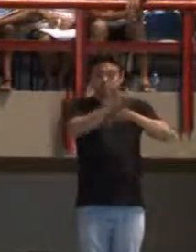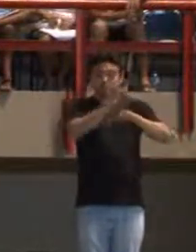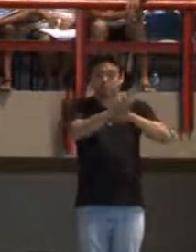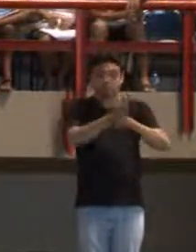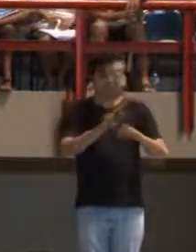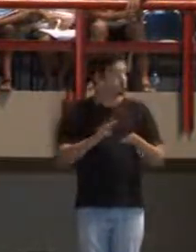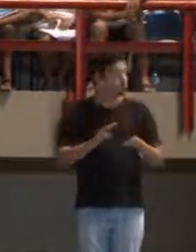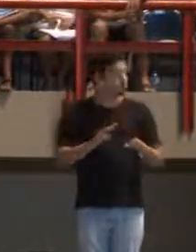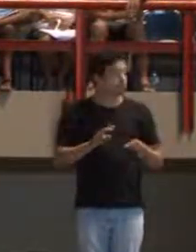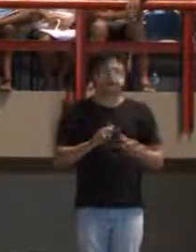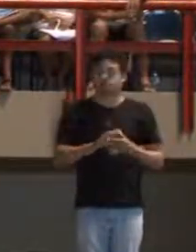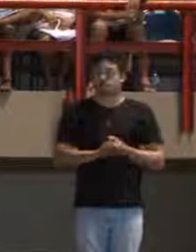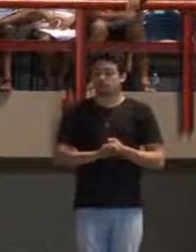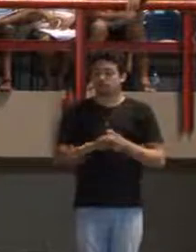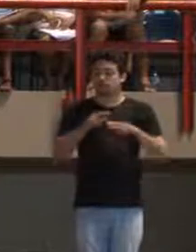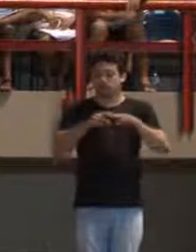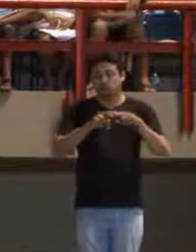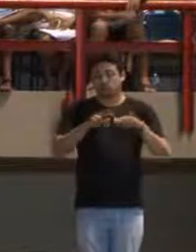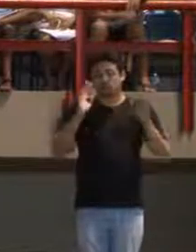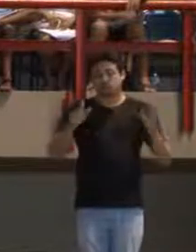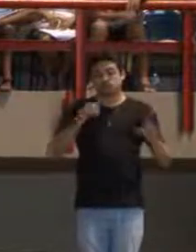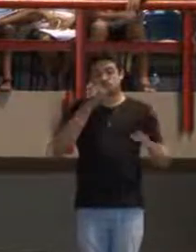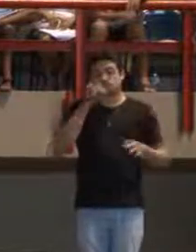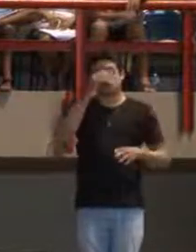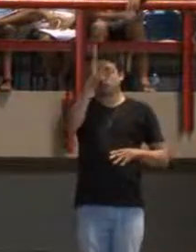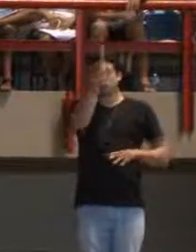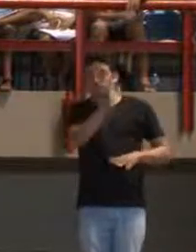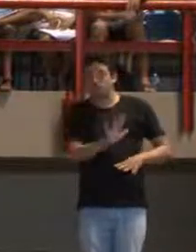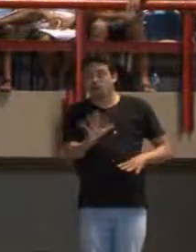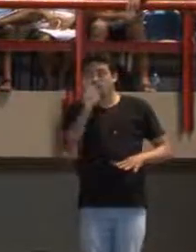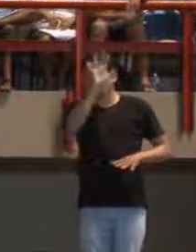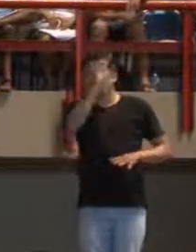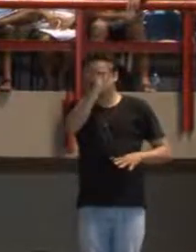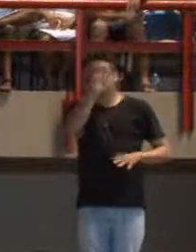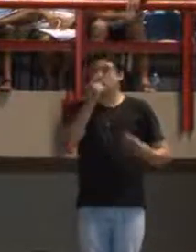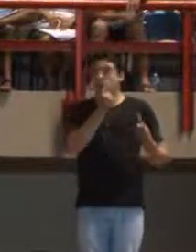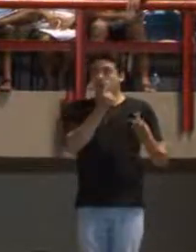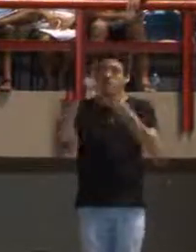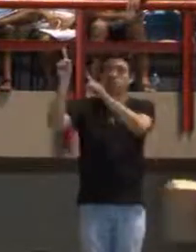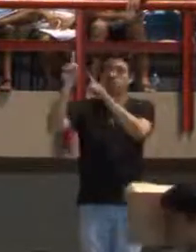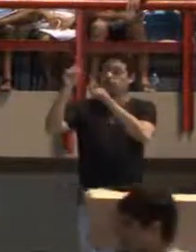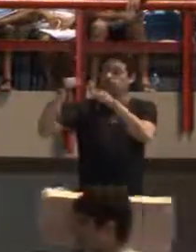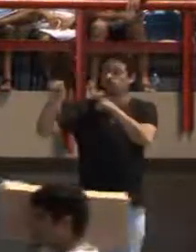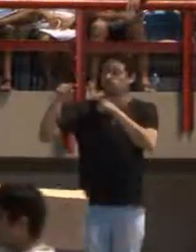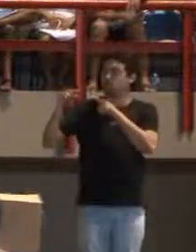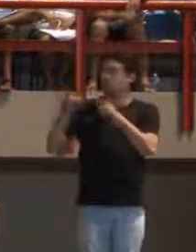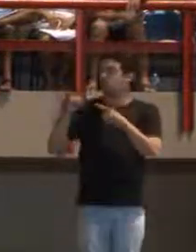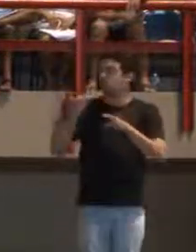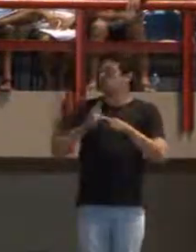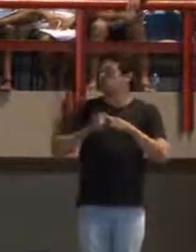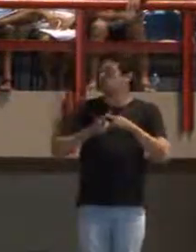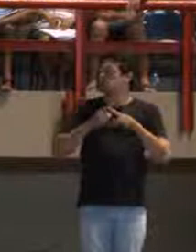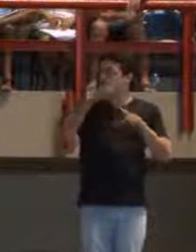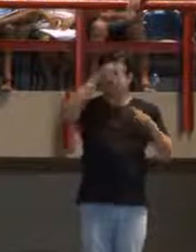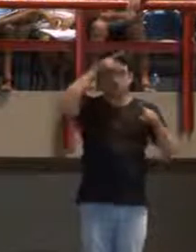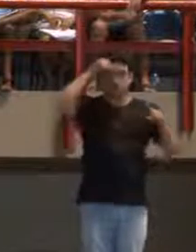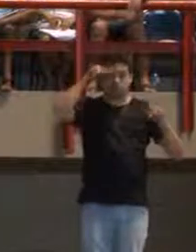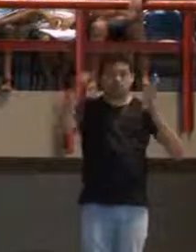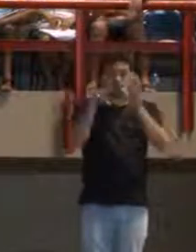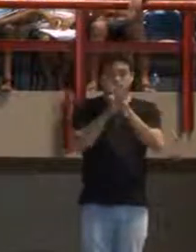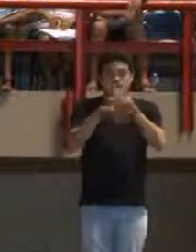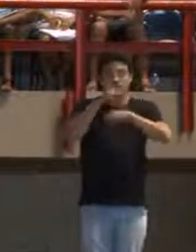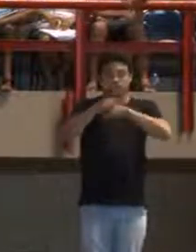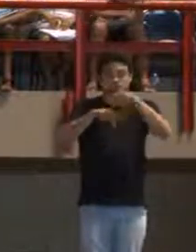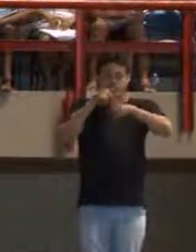proteger. Tá? Evidentemente que o Brasil é contra esse projeto. Né? A Amazônia pertence ao